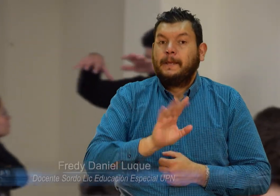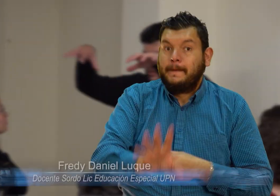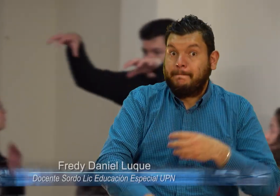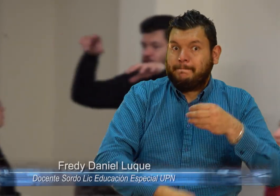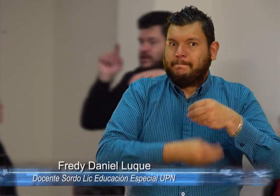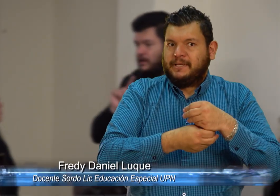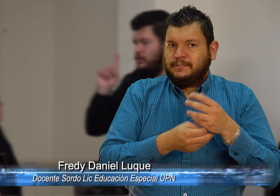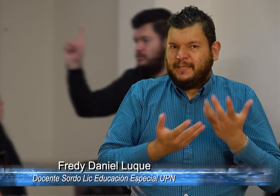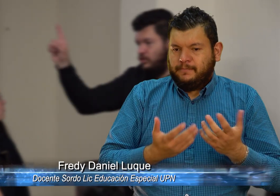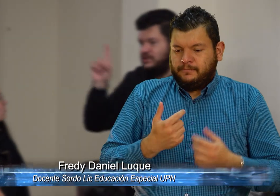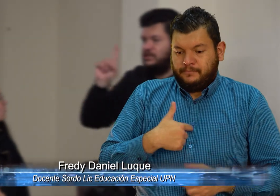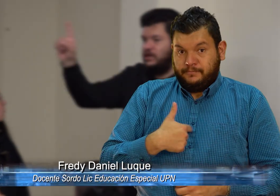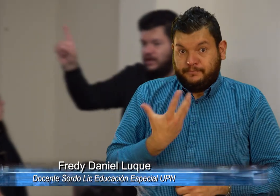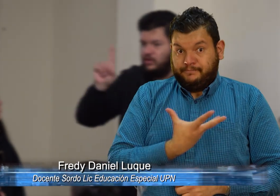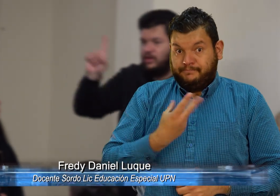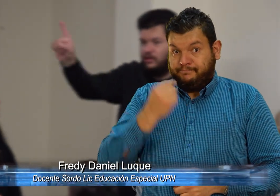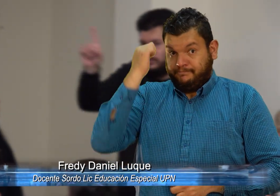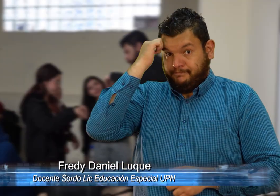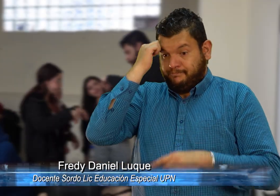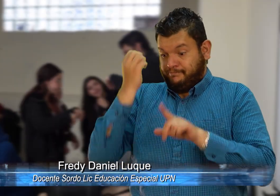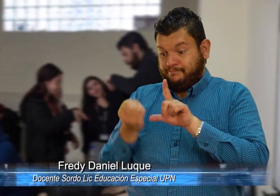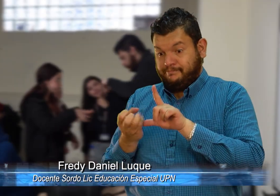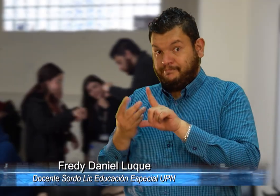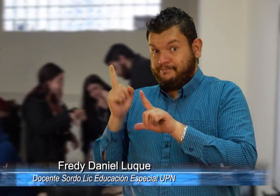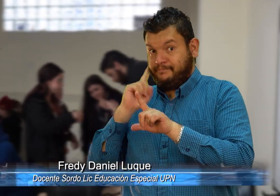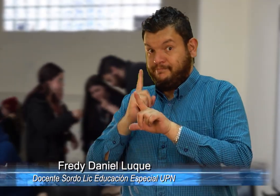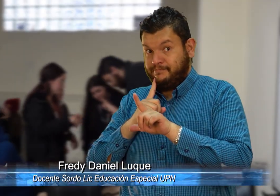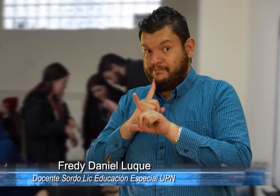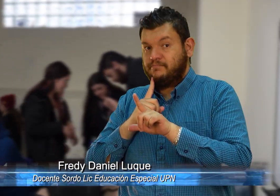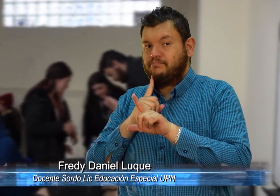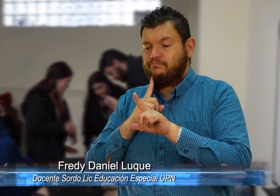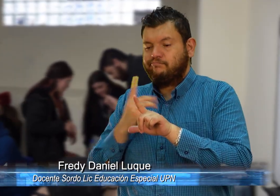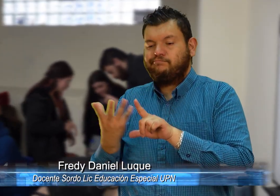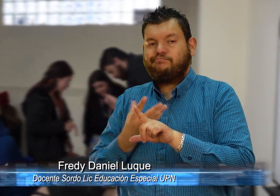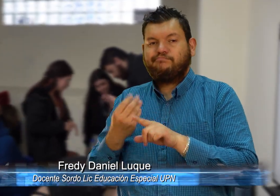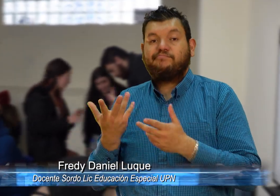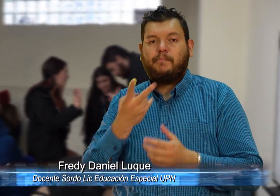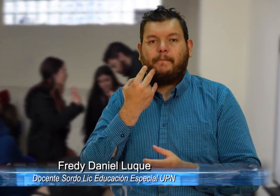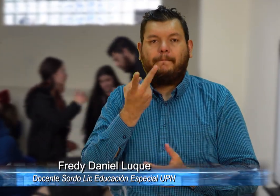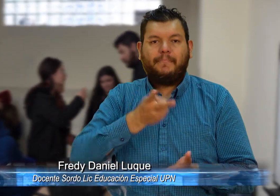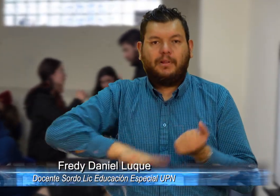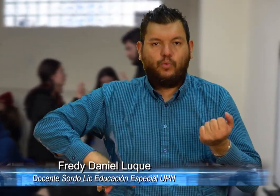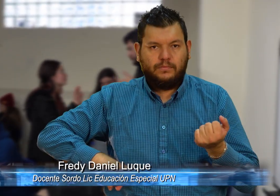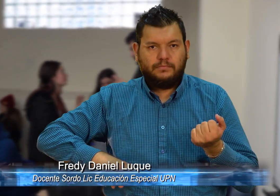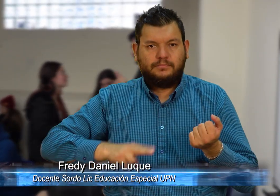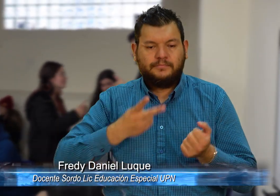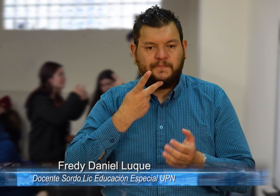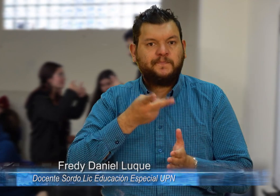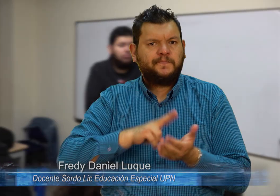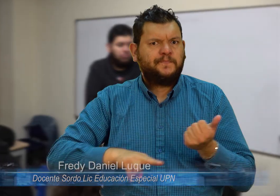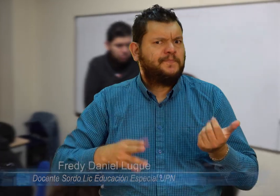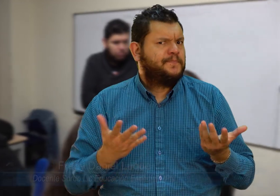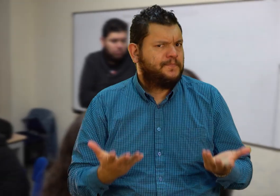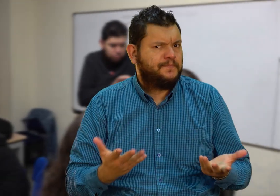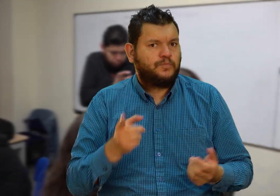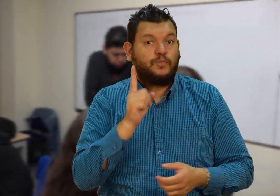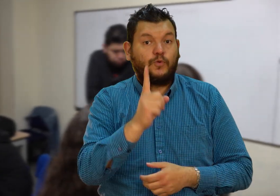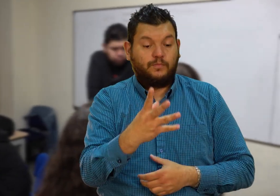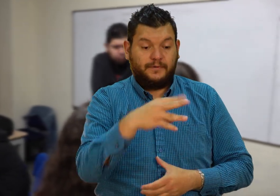licenciados sordos, somos bilingües y lo hemos alcanzado gracias a que en la Universidad